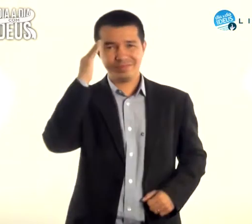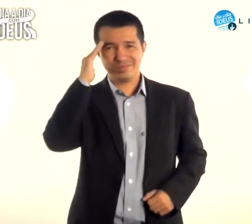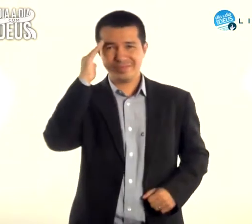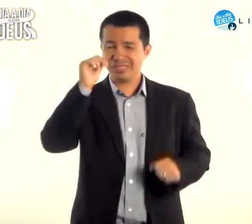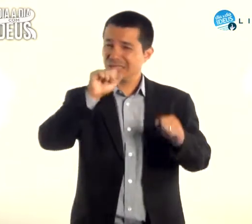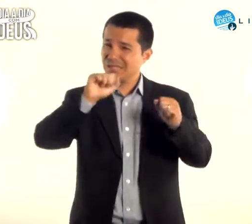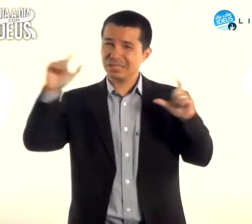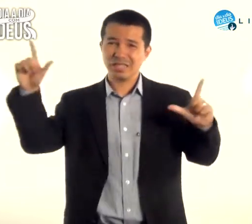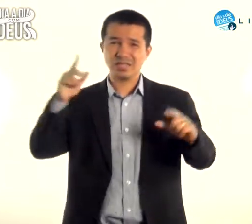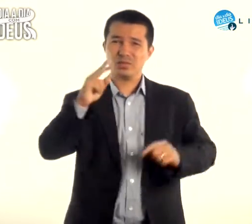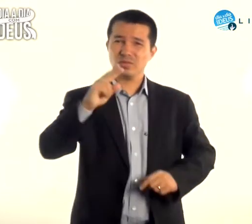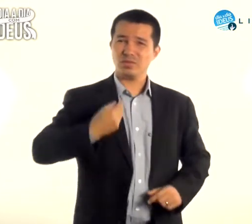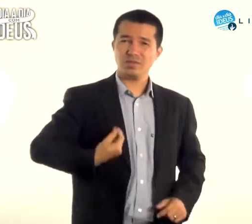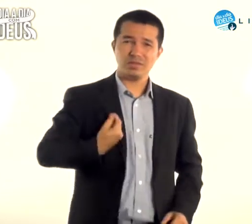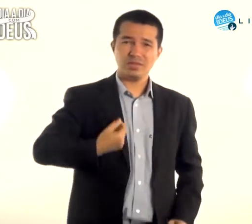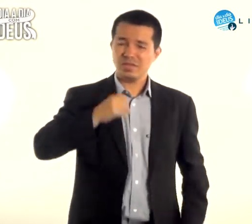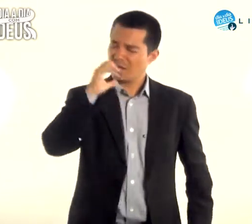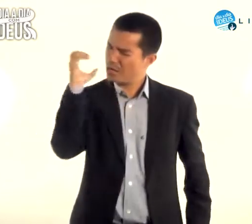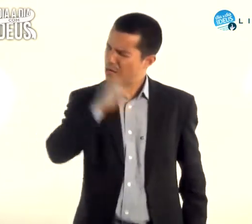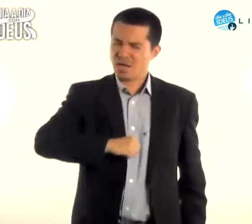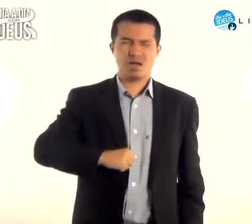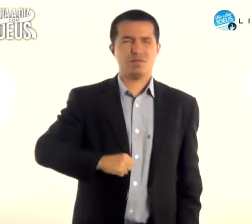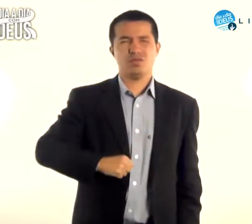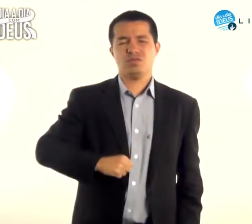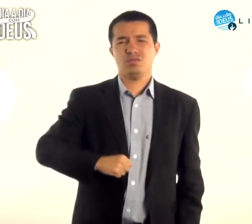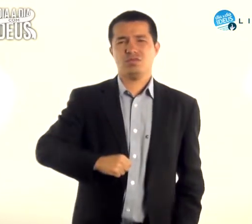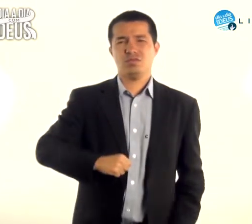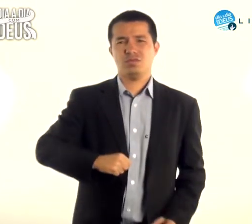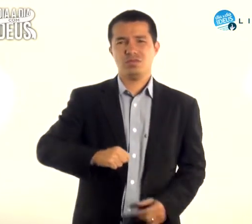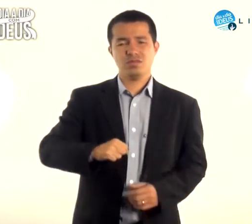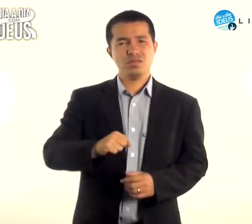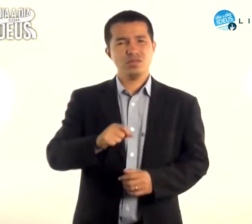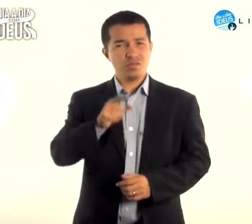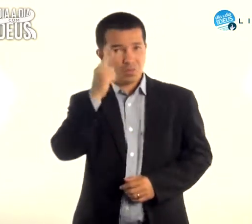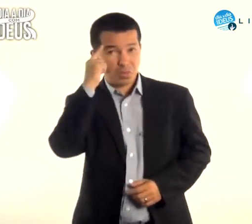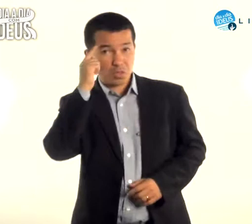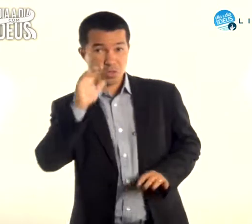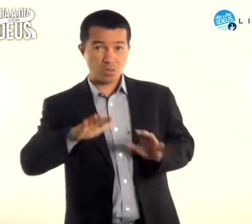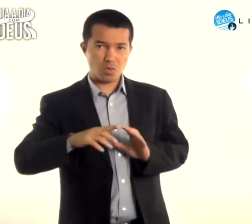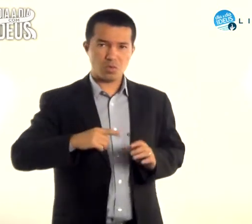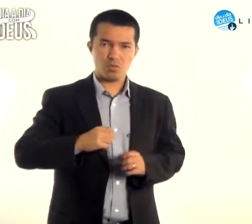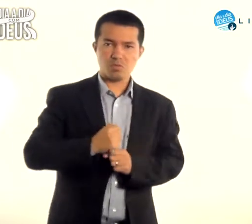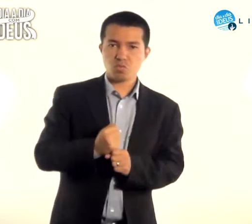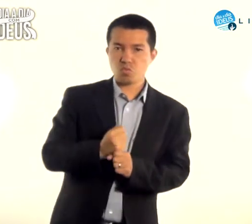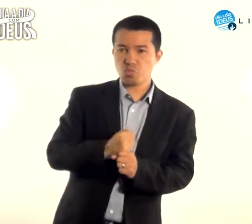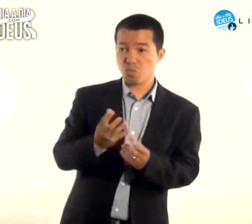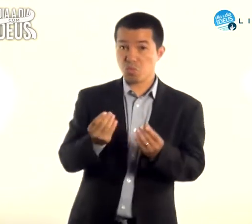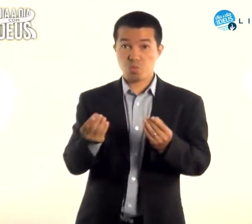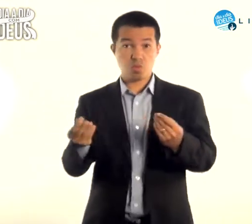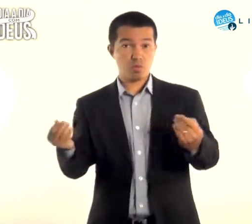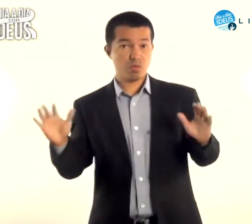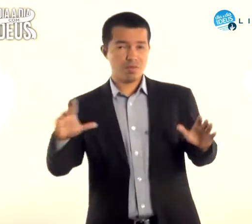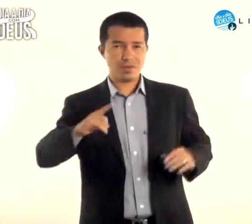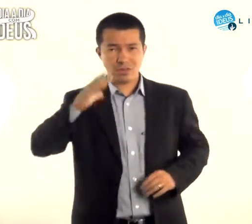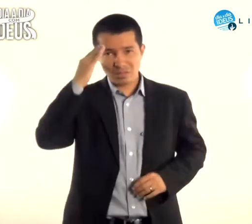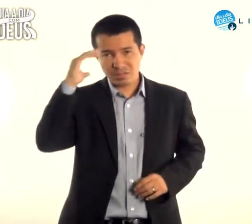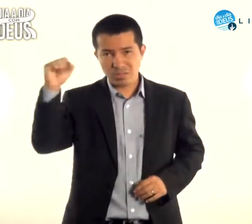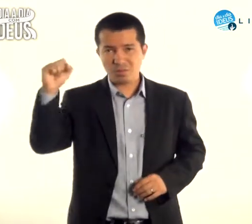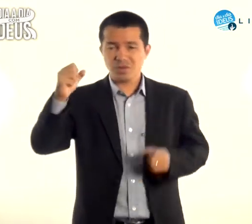sábio, rei, colocou nesse texto para falar sobre a vida. Ele está dizendo, quem já morreu já foi.